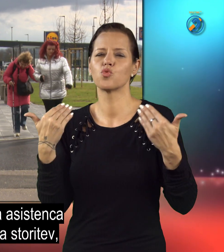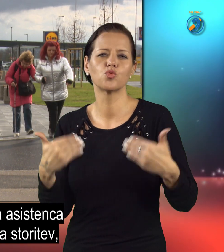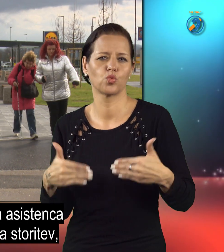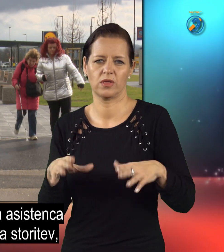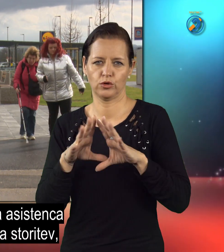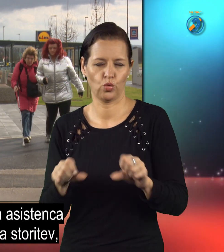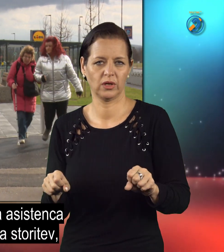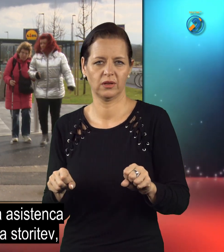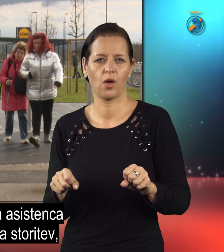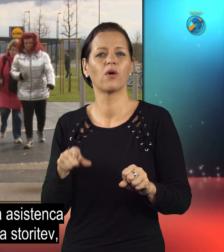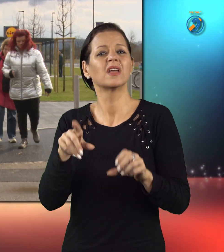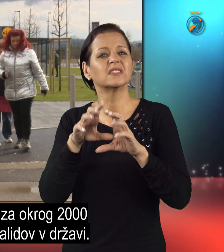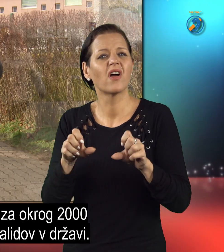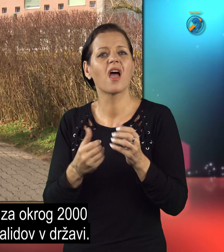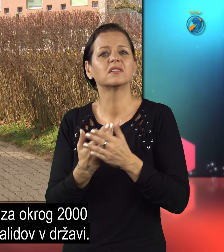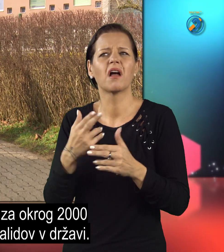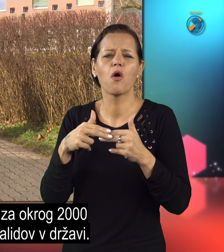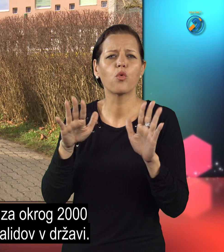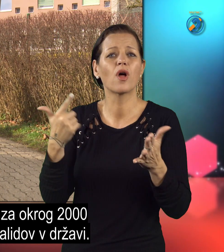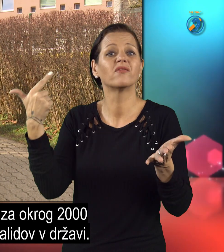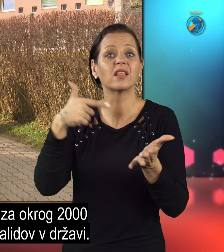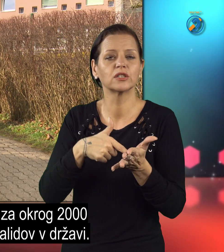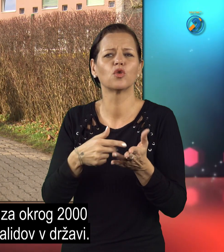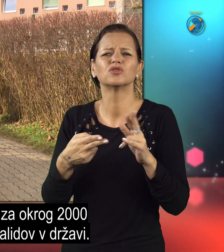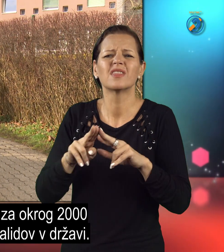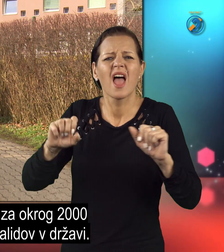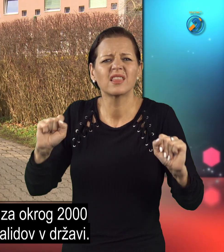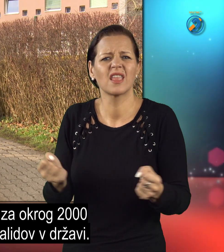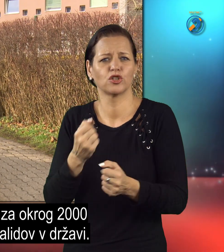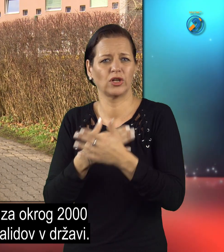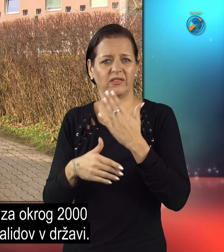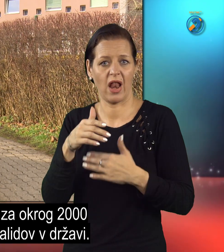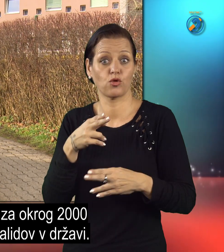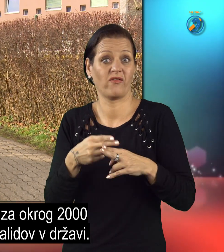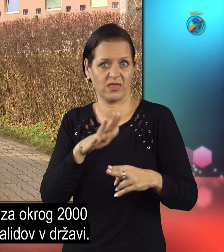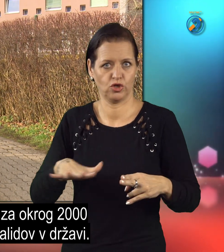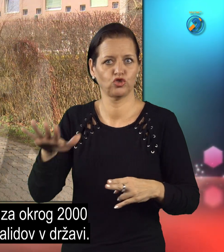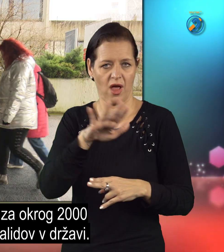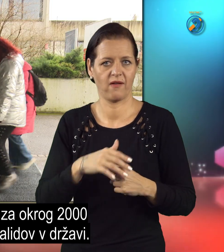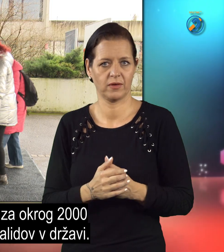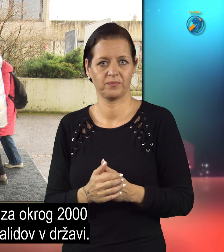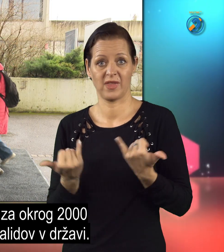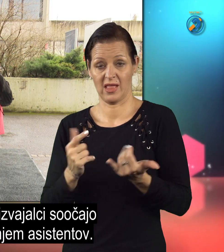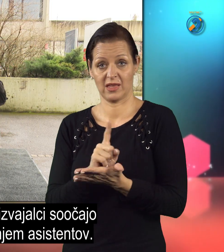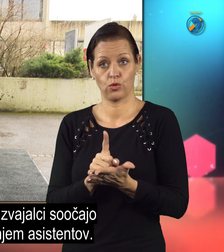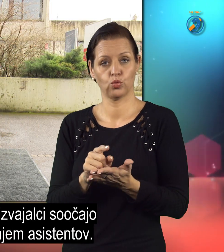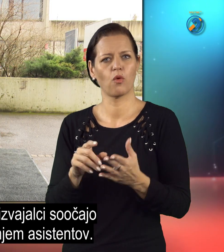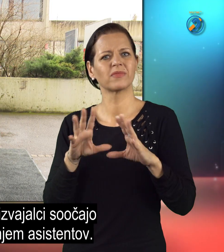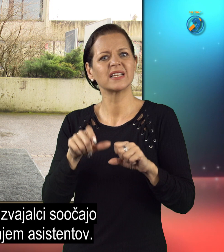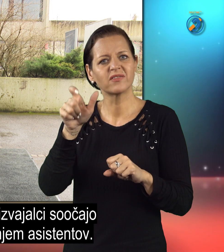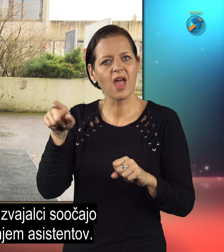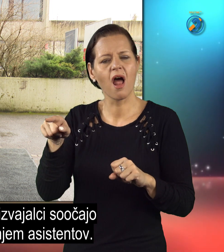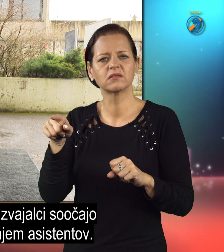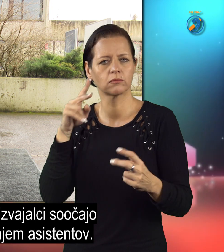Osebna asistenca je nujna storitev, ki se izvaja za okrog 2000 najtežjih invalidov v državi. Trenutno se